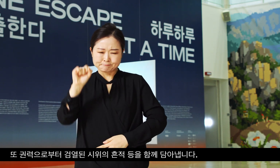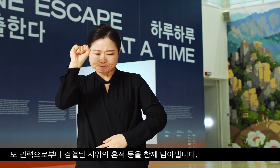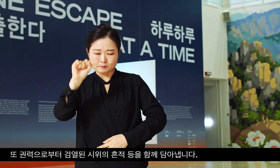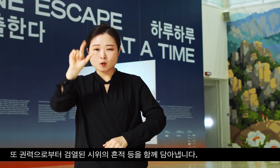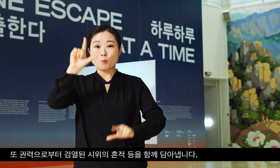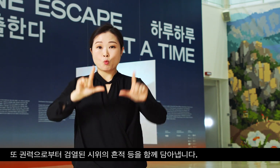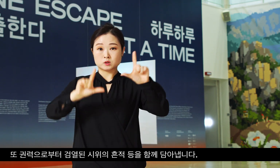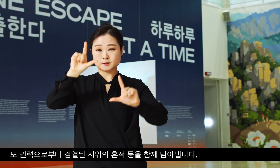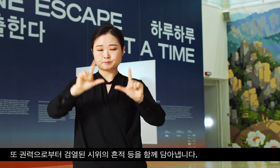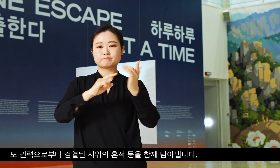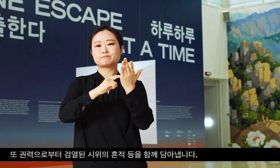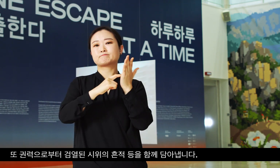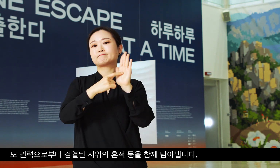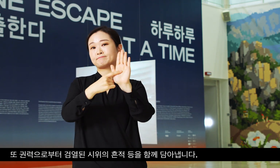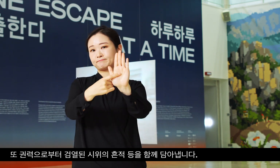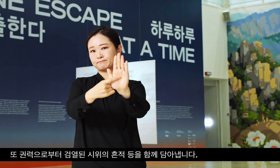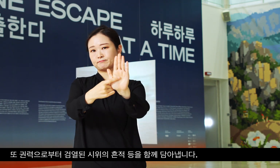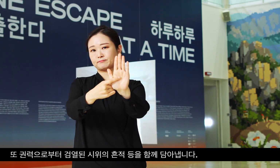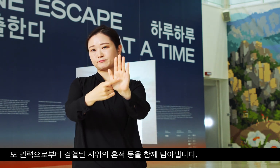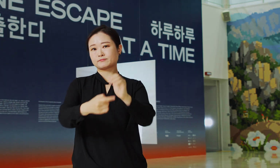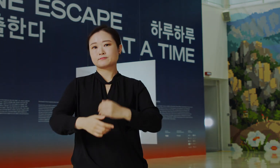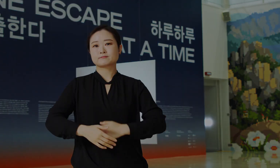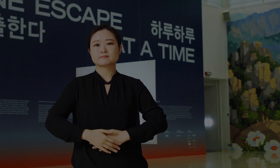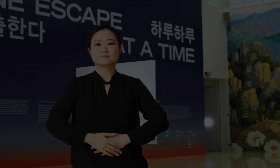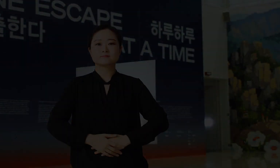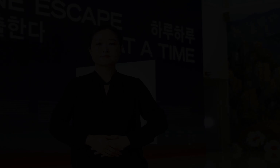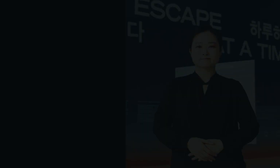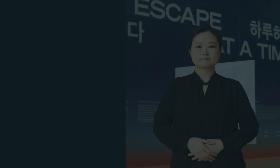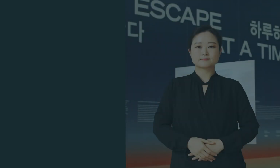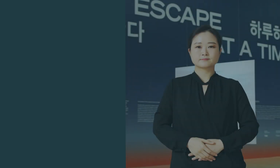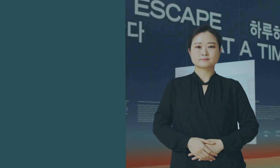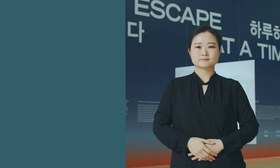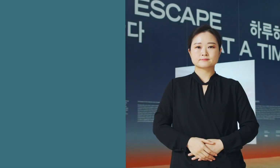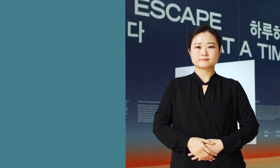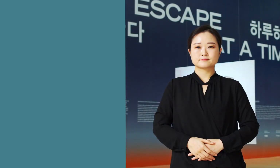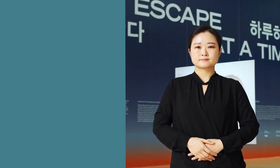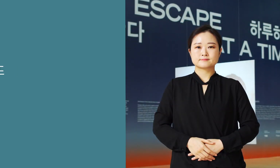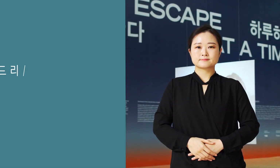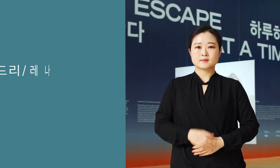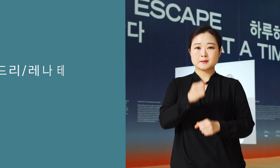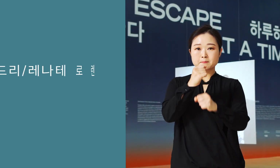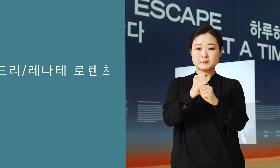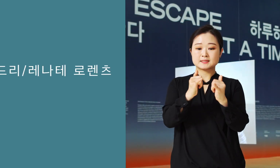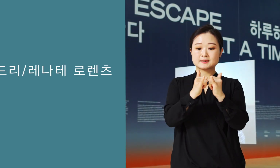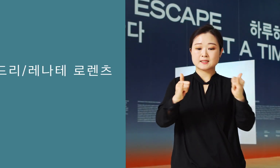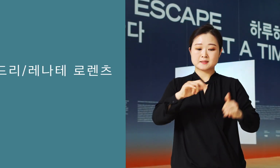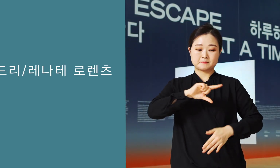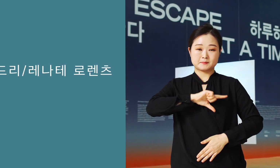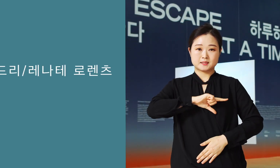담아냅니다. 폴린 부드리,